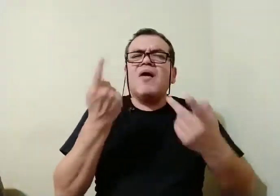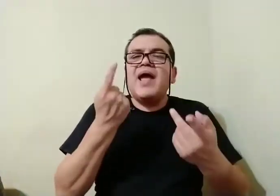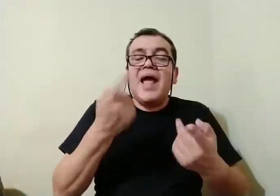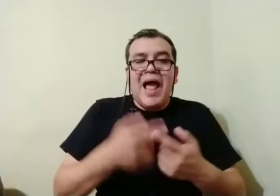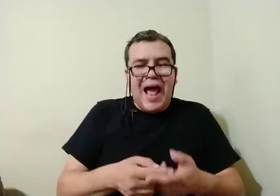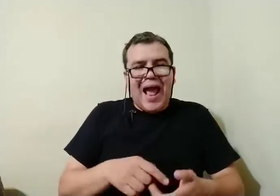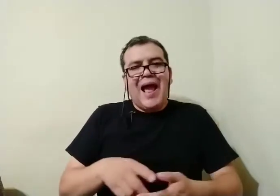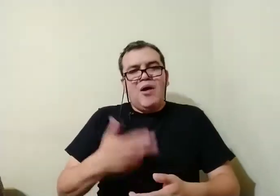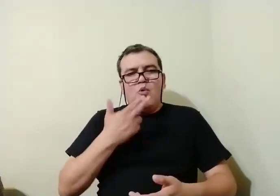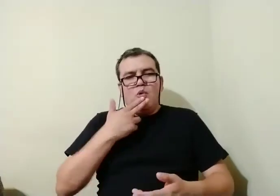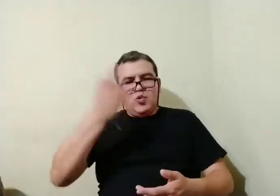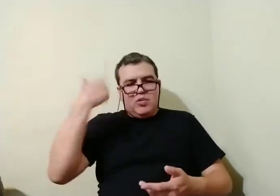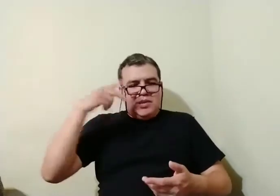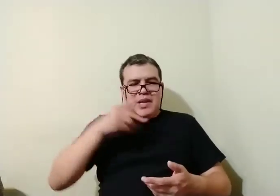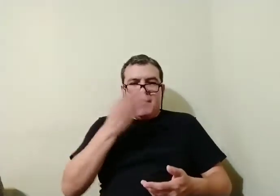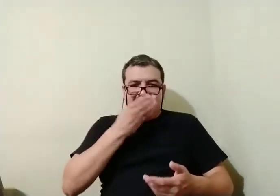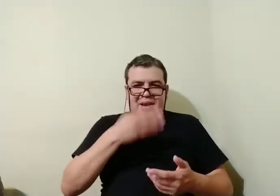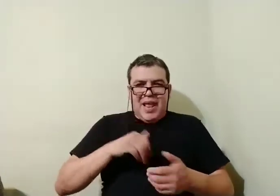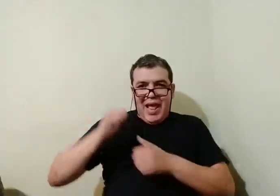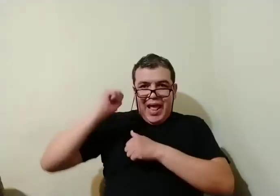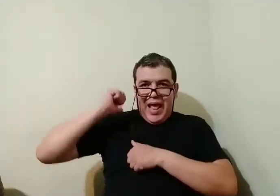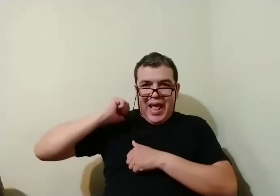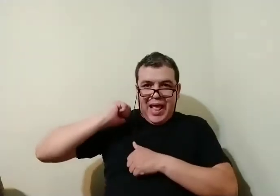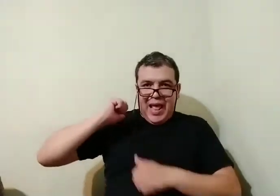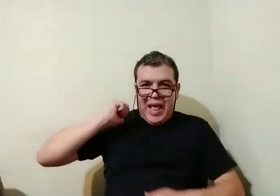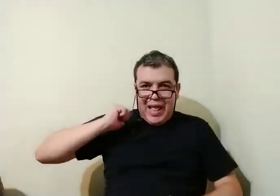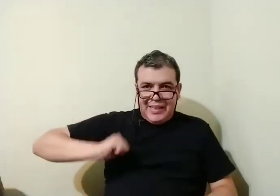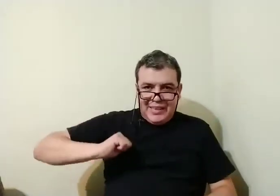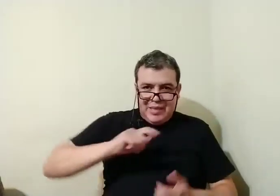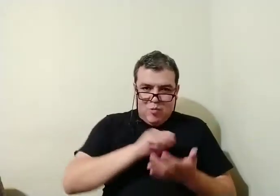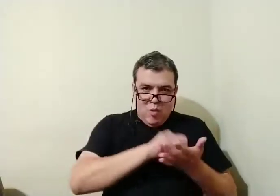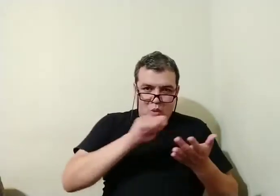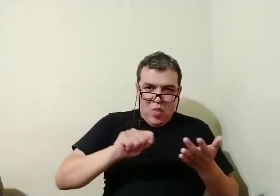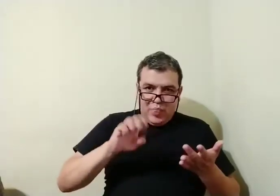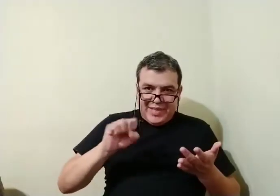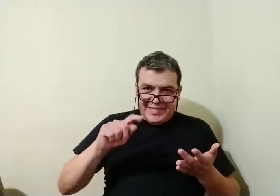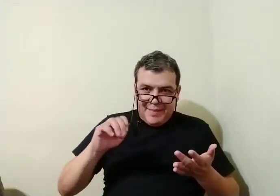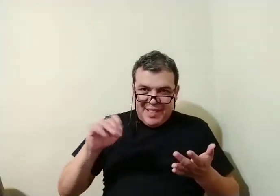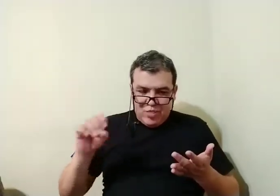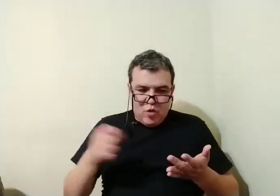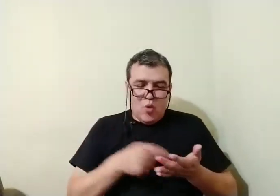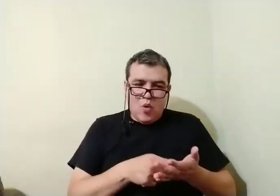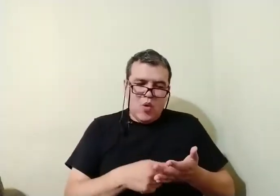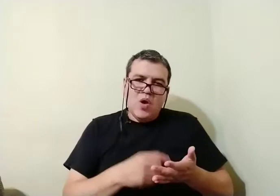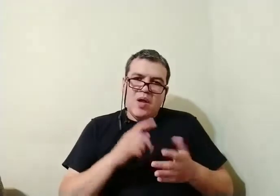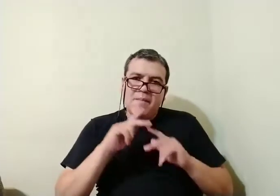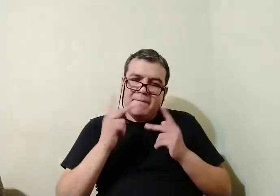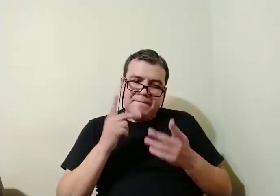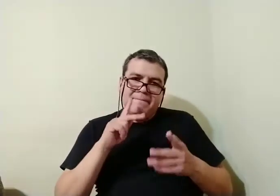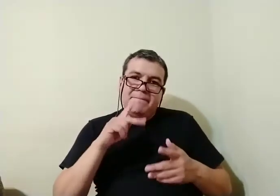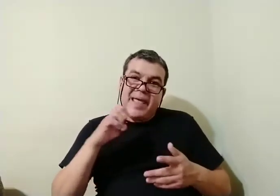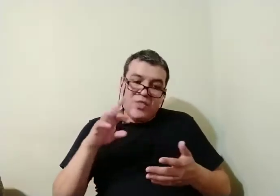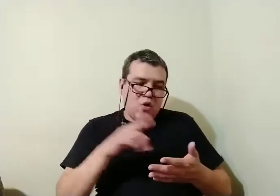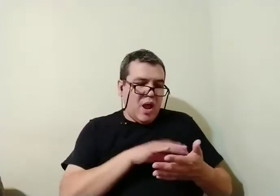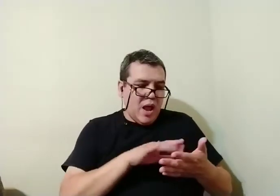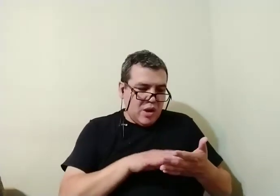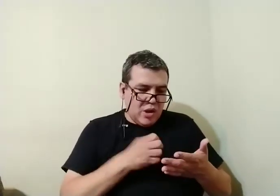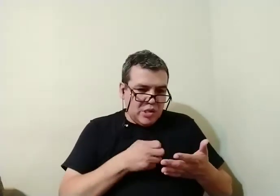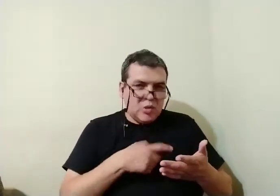Mesías. El discurso final de Esteban fue un repaso de la historia de Israel en el